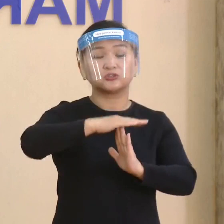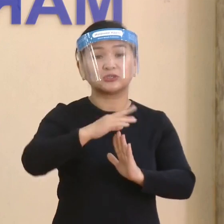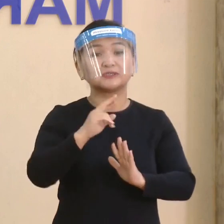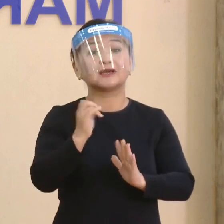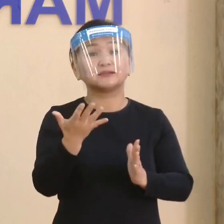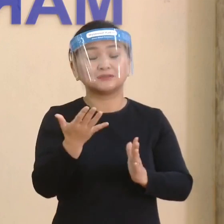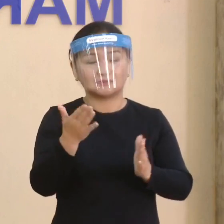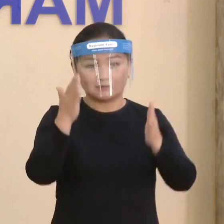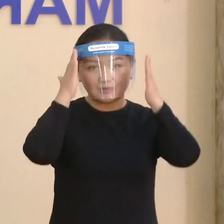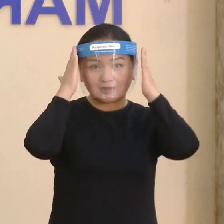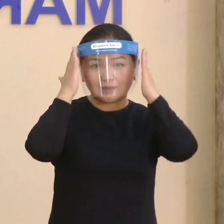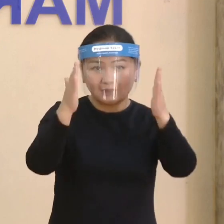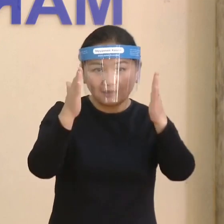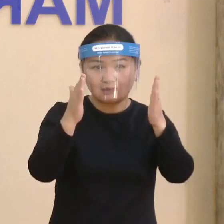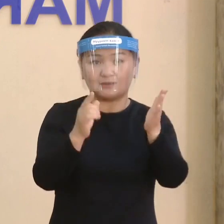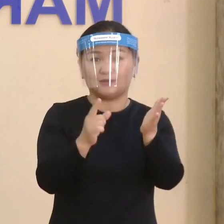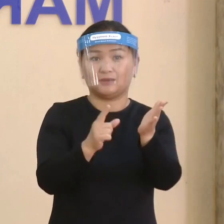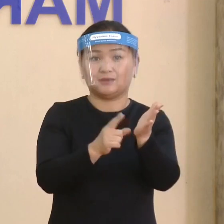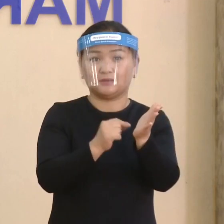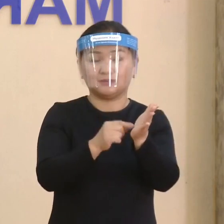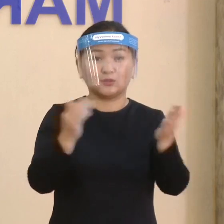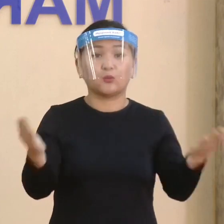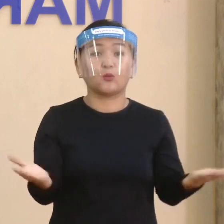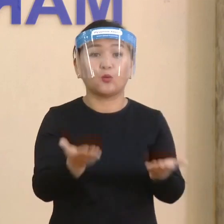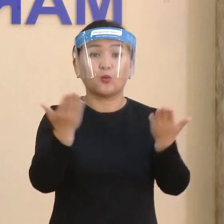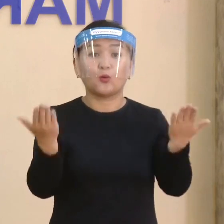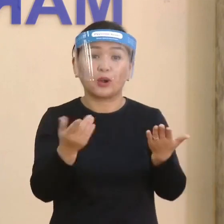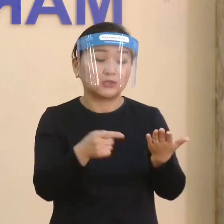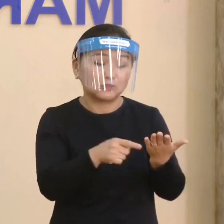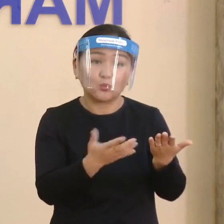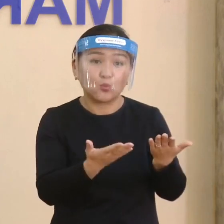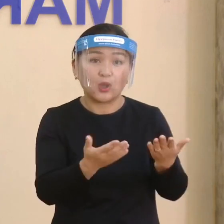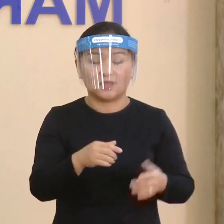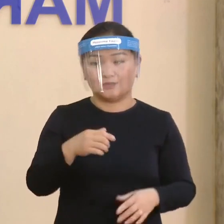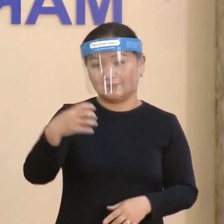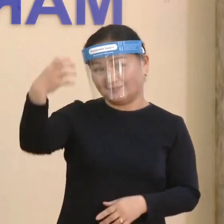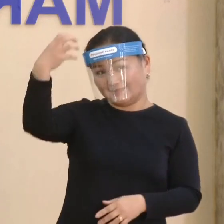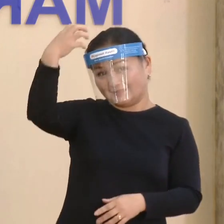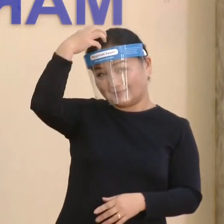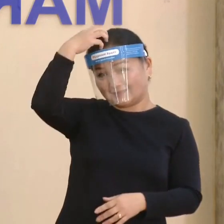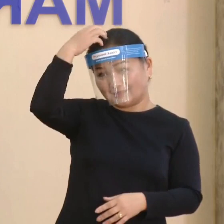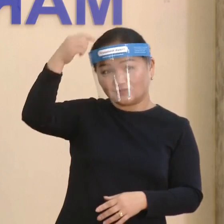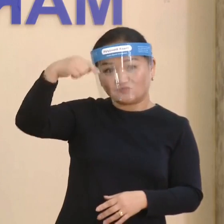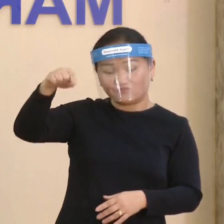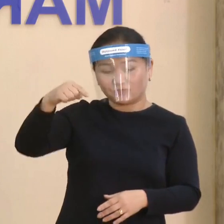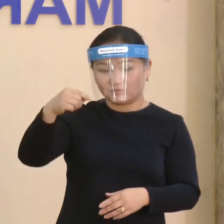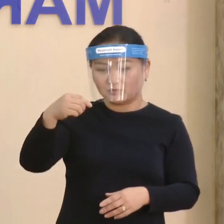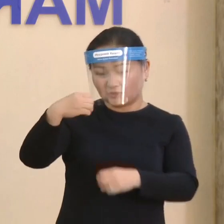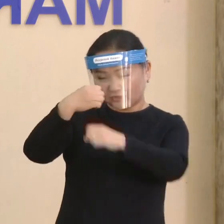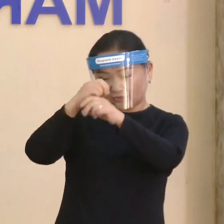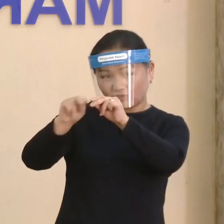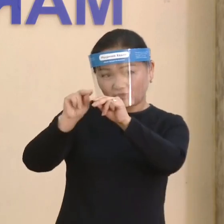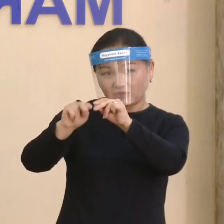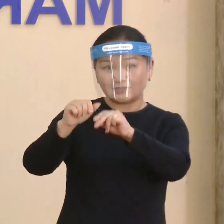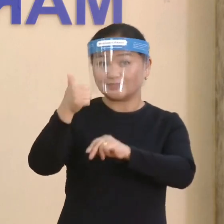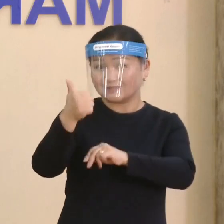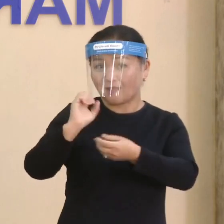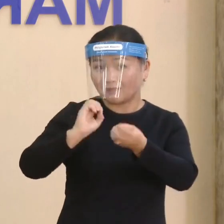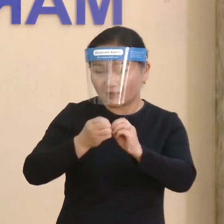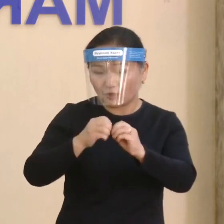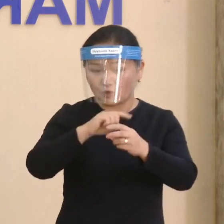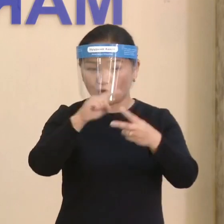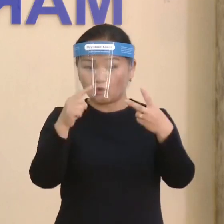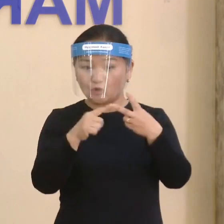хандуулахыг хичээнгүйлэн уриалсан байна. За үүнд нэгдүгээр засгийн газрын хувьд шинжилгээ сайн хийх, 2-дугаарт хавдлыг